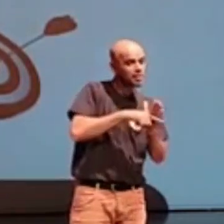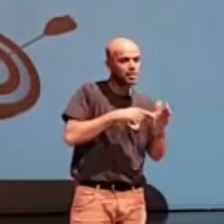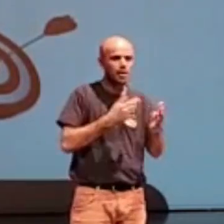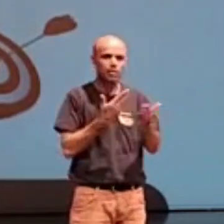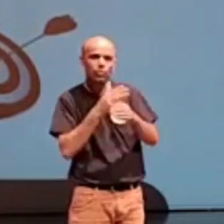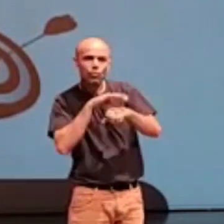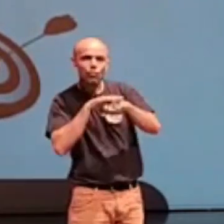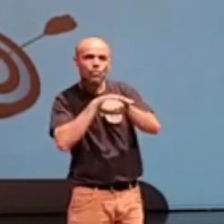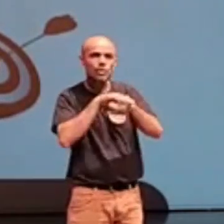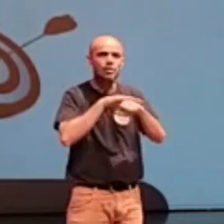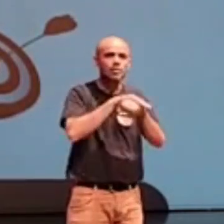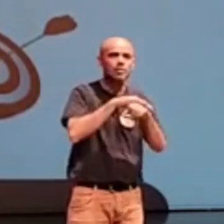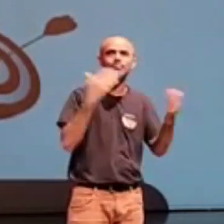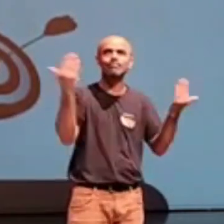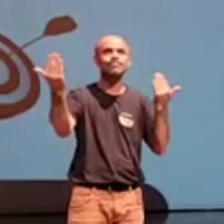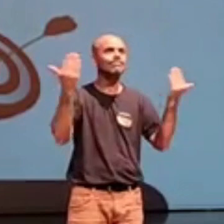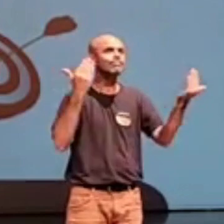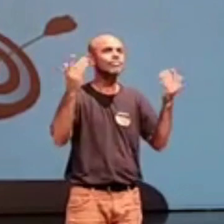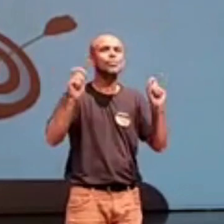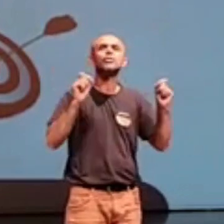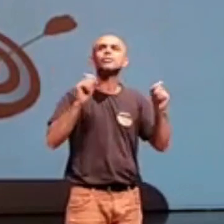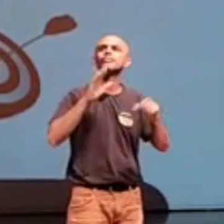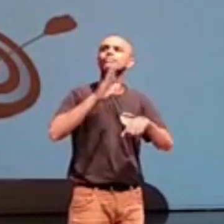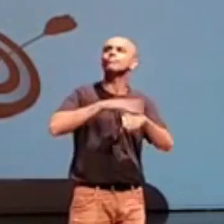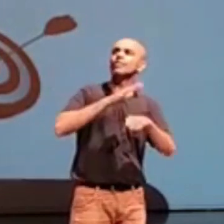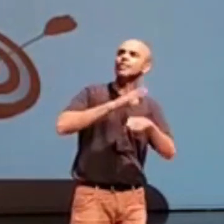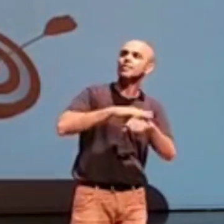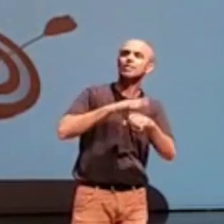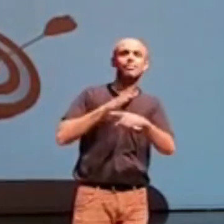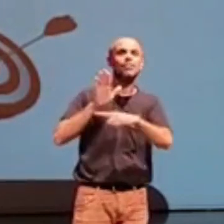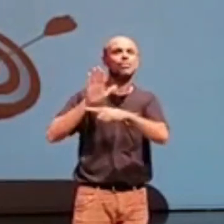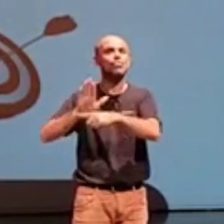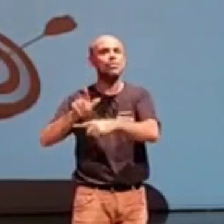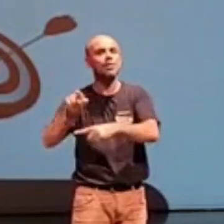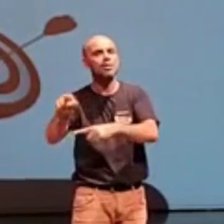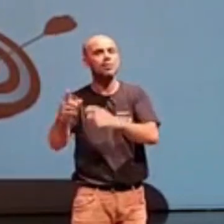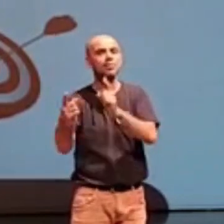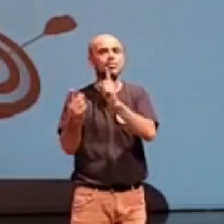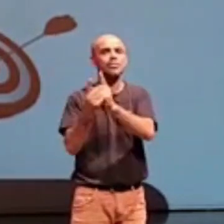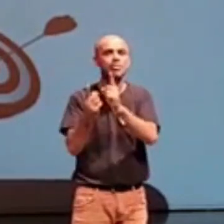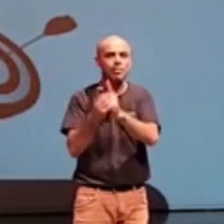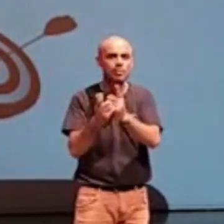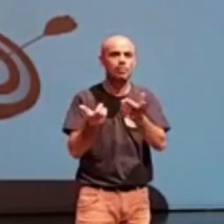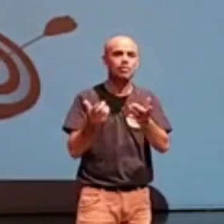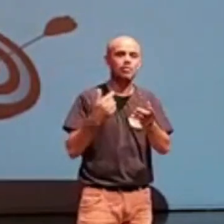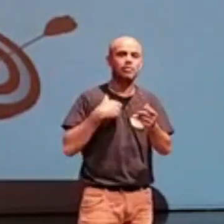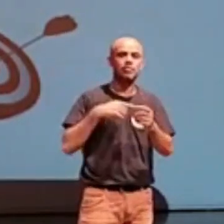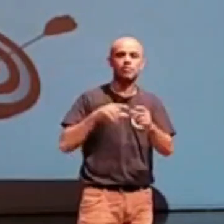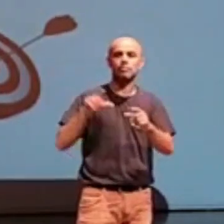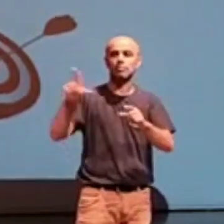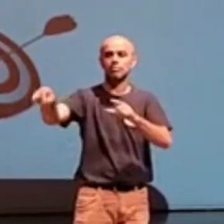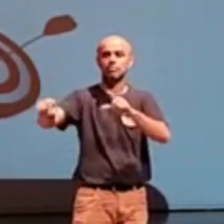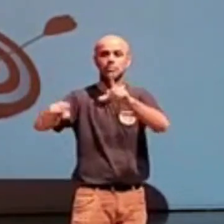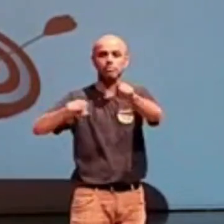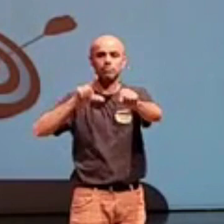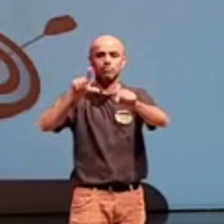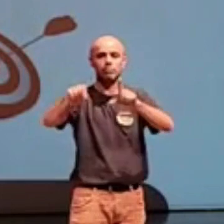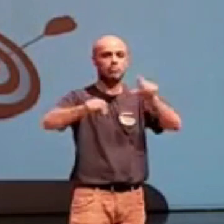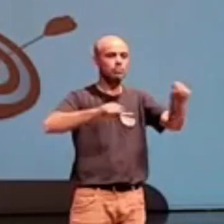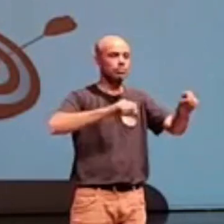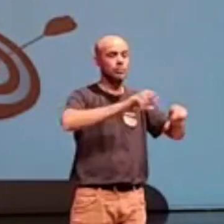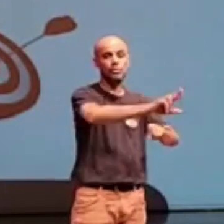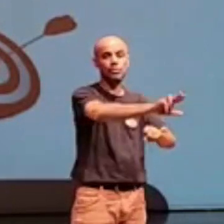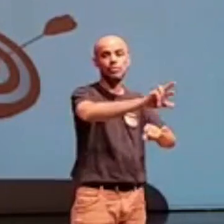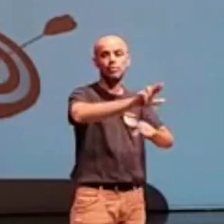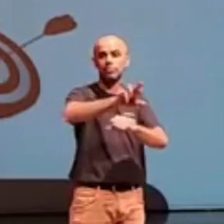expectativa e escolhendo o melhor material para o paciente ali em questão, como diz o professor à la carte, eu vou tratar da melhor forma,